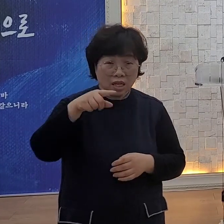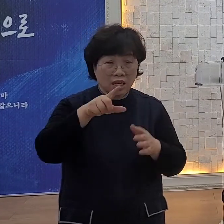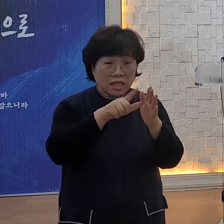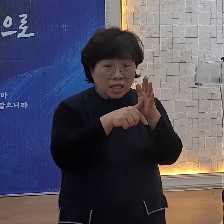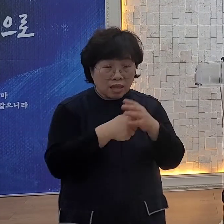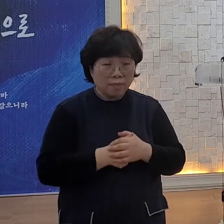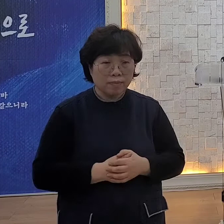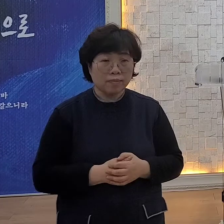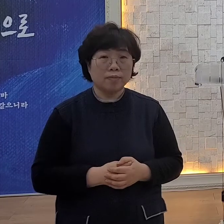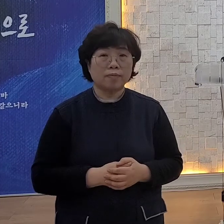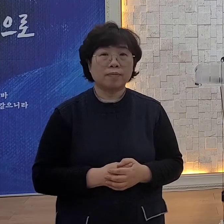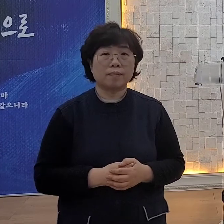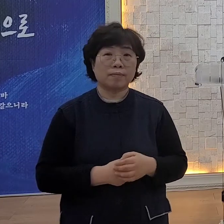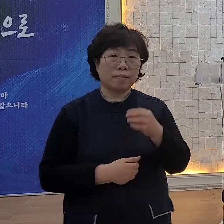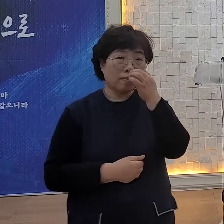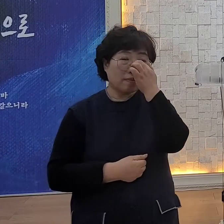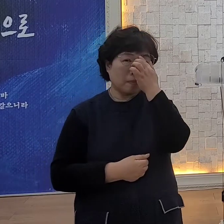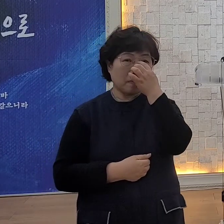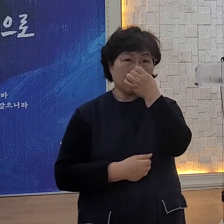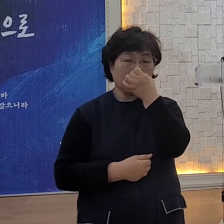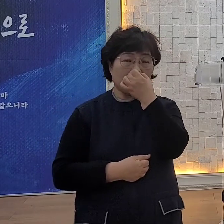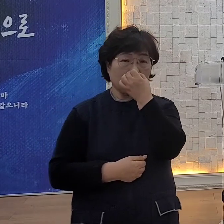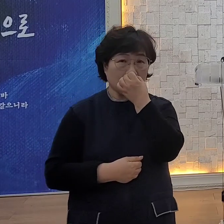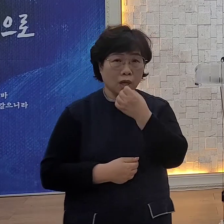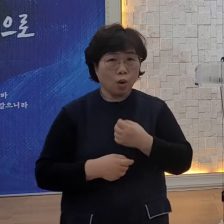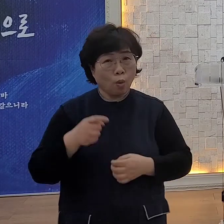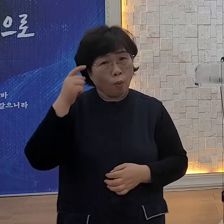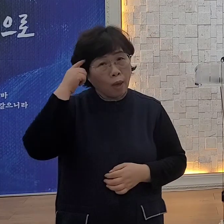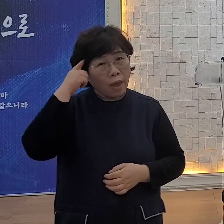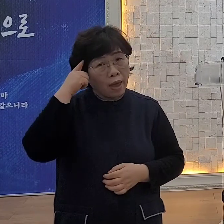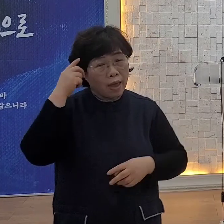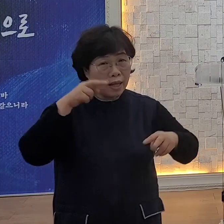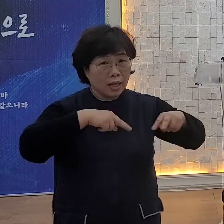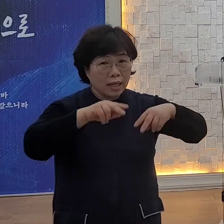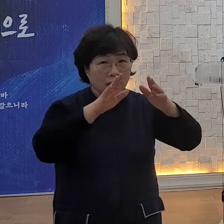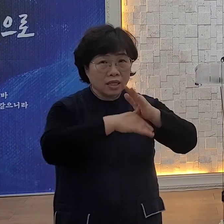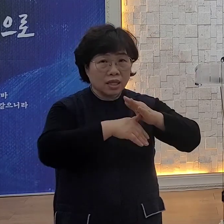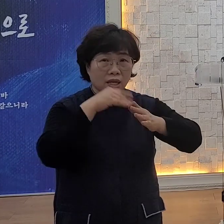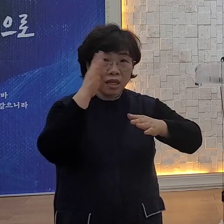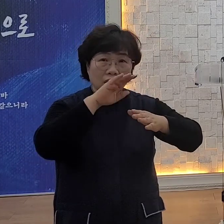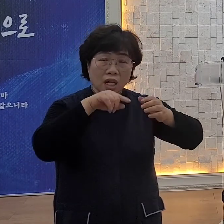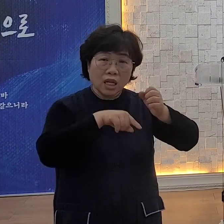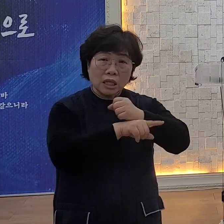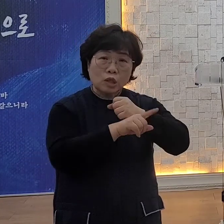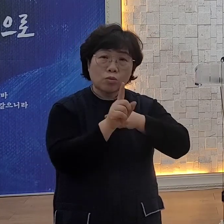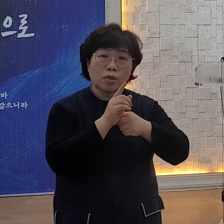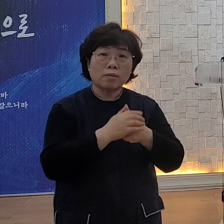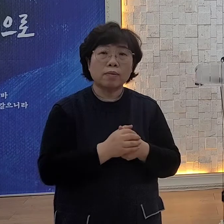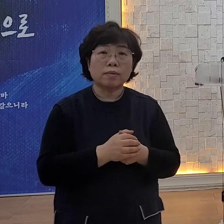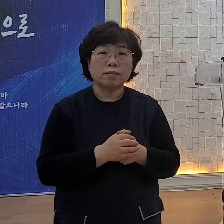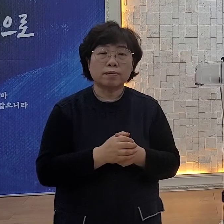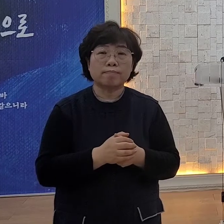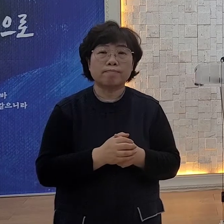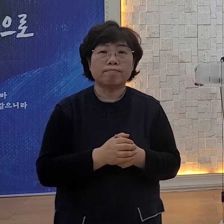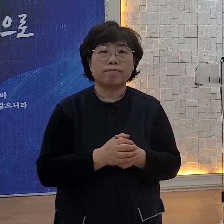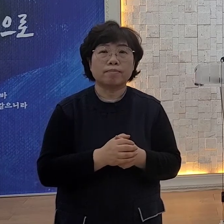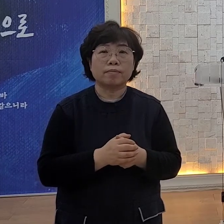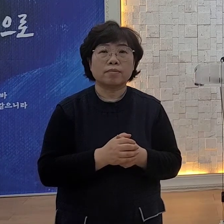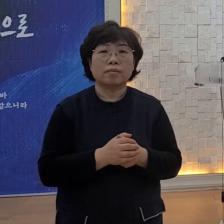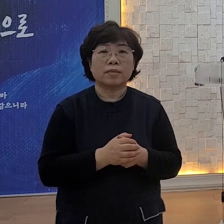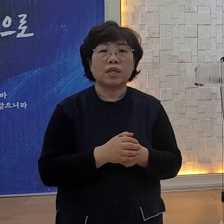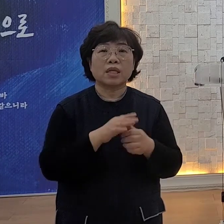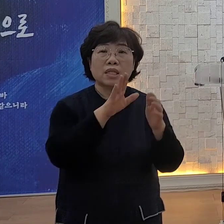6절에 보면 이 사사시대가 왜 타락했느냐라는 것을 딱 한 구절로 말씀합니다. 우리 다 같이 앞에 보시고